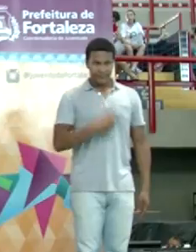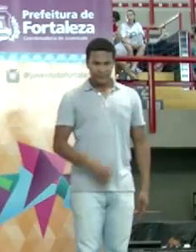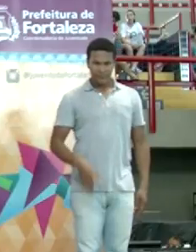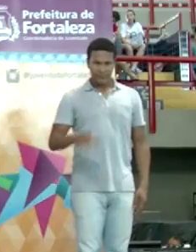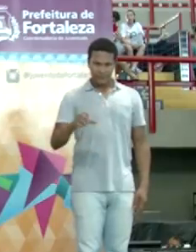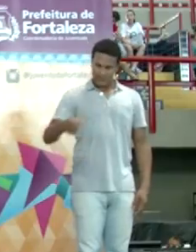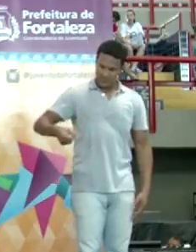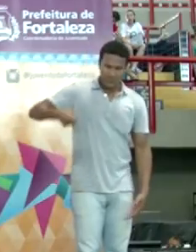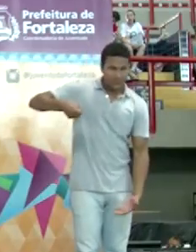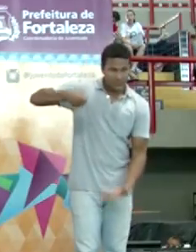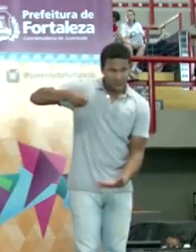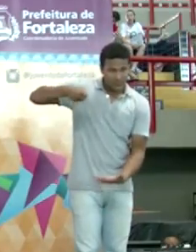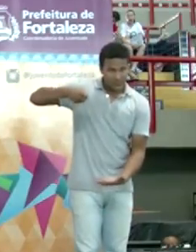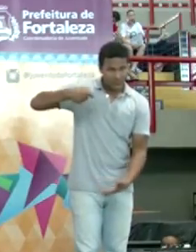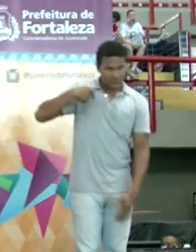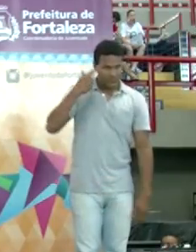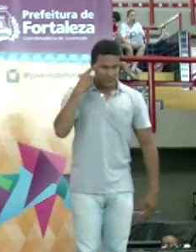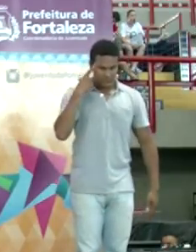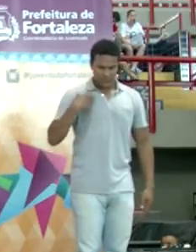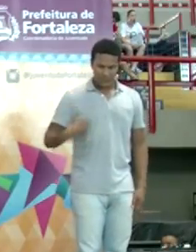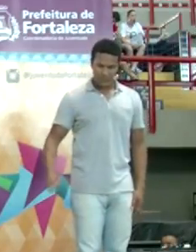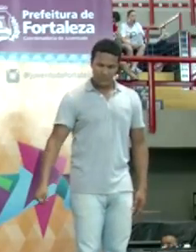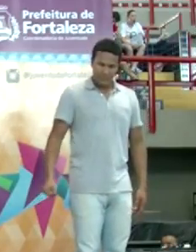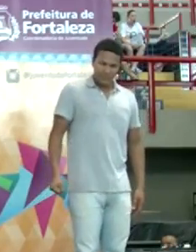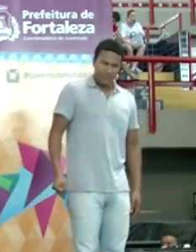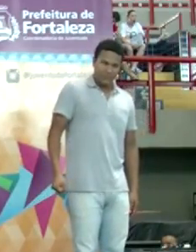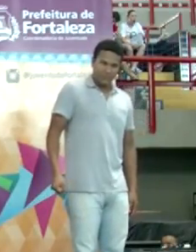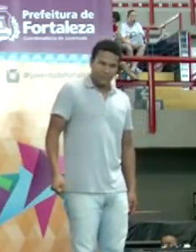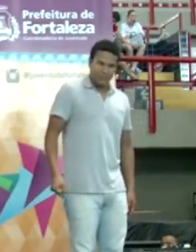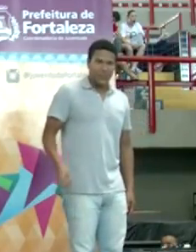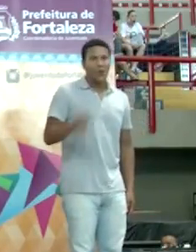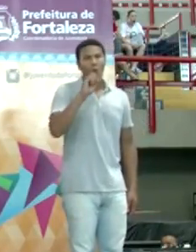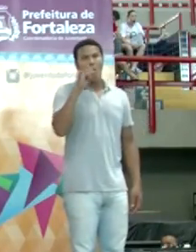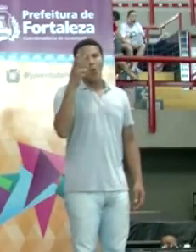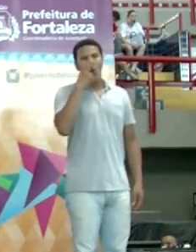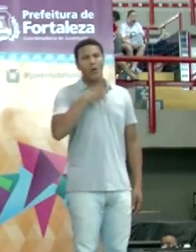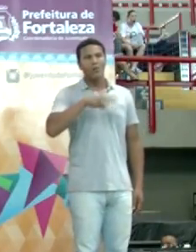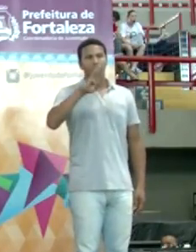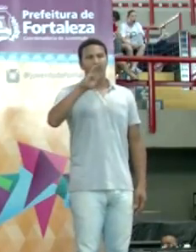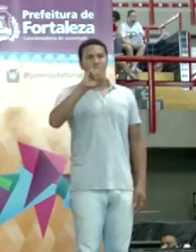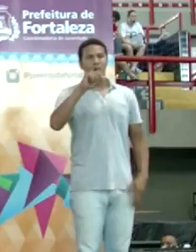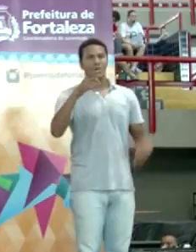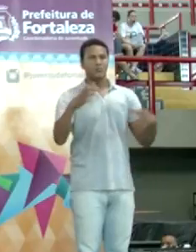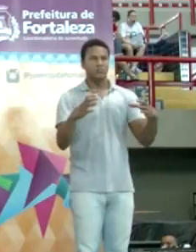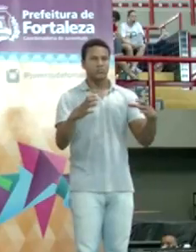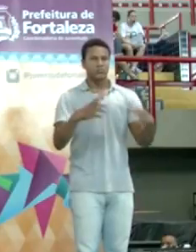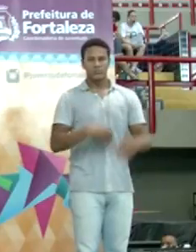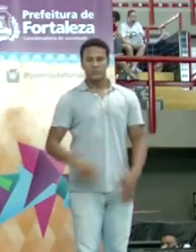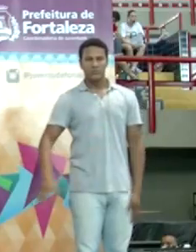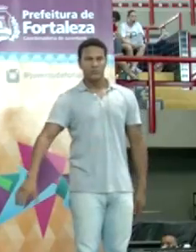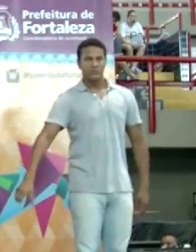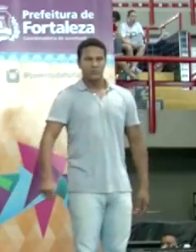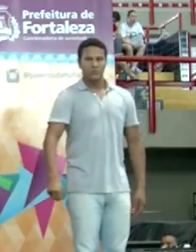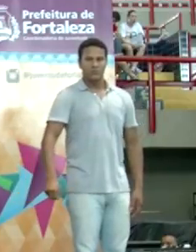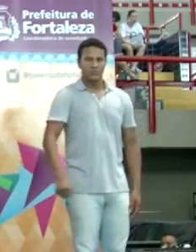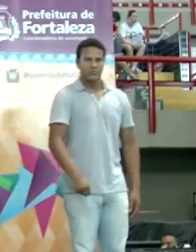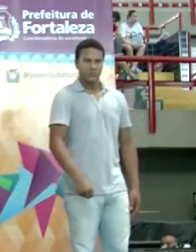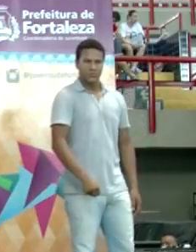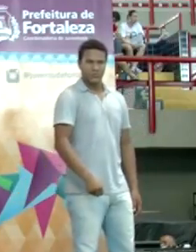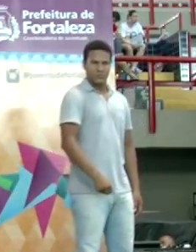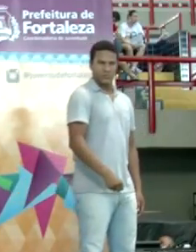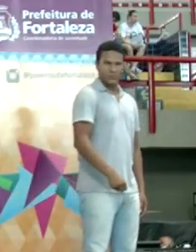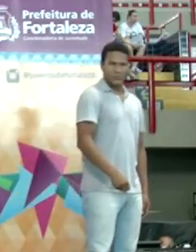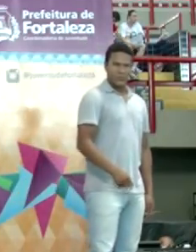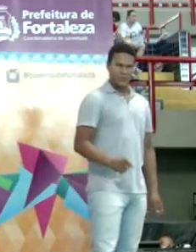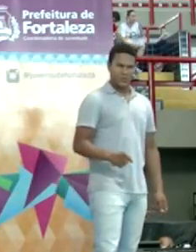sacola. Se eu puxar uma bola e eu estou movimentando a bola. Se eu puxar os dois juntos, significa dizer que eu